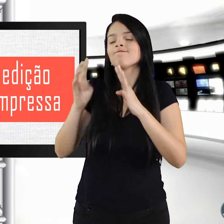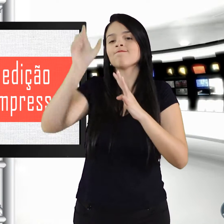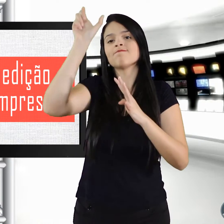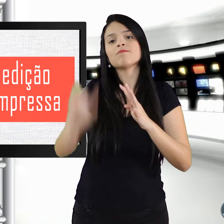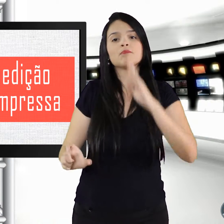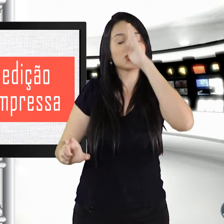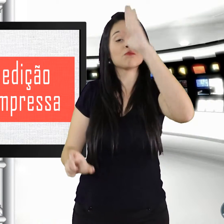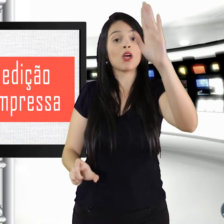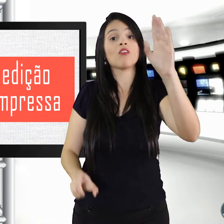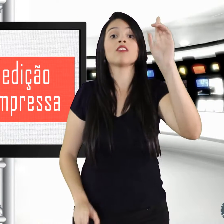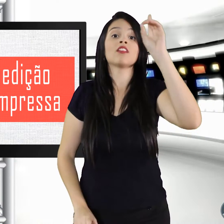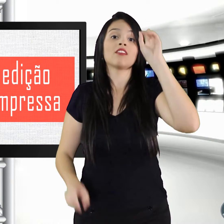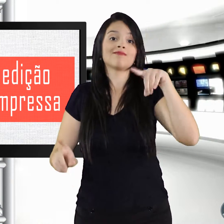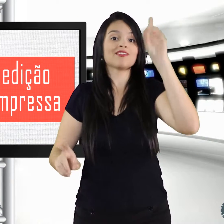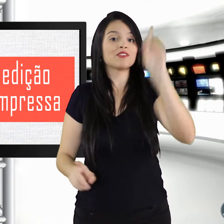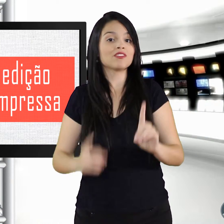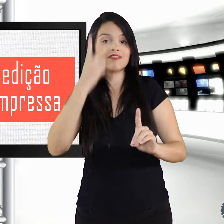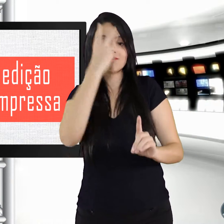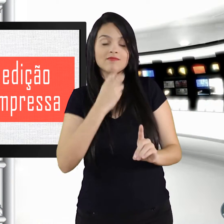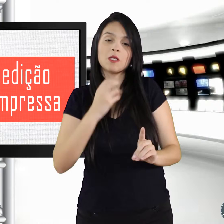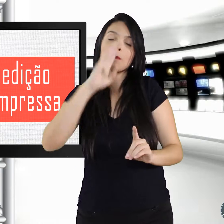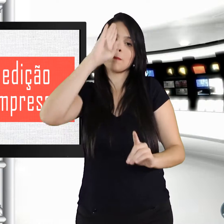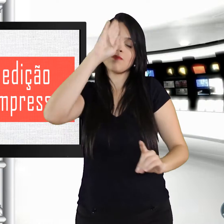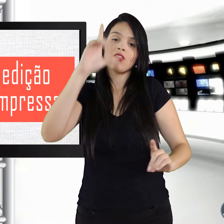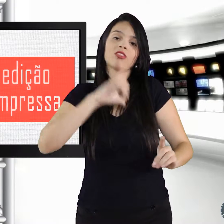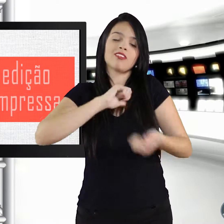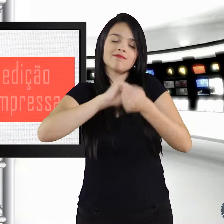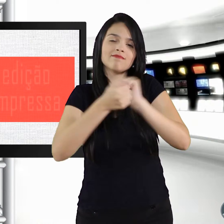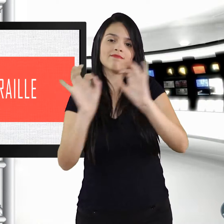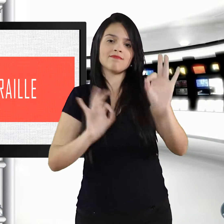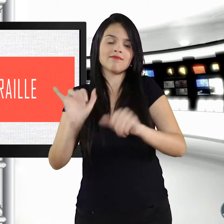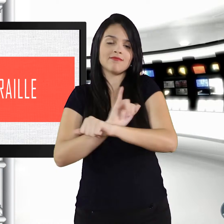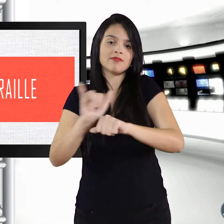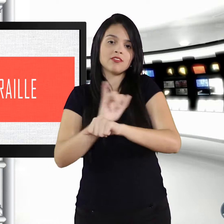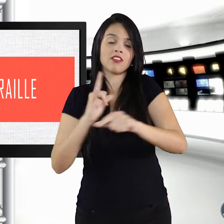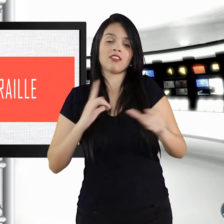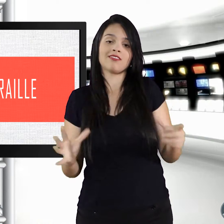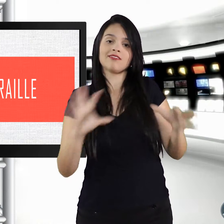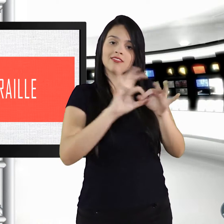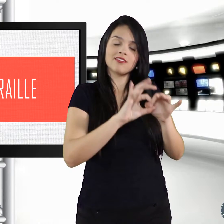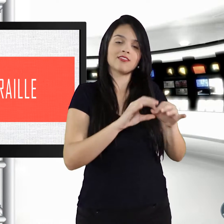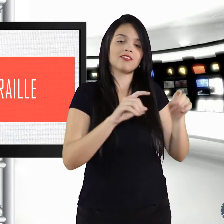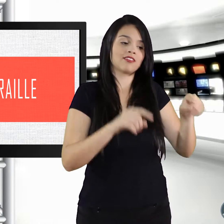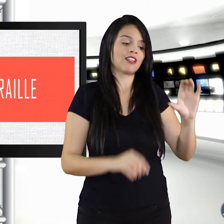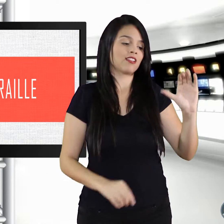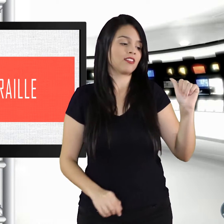visual, sendo instaladora exclusiva dos produtos elaborados e fabricados pela Casa do Braille.